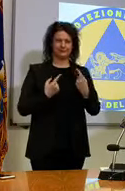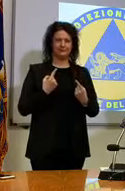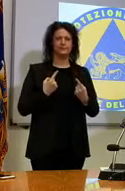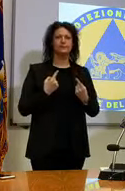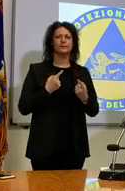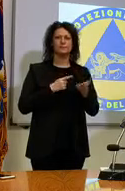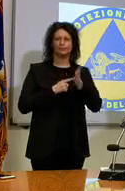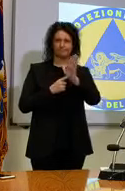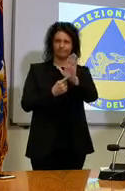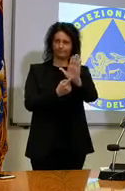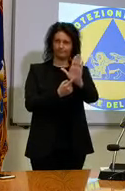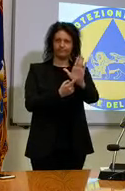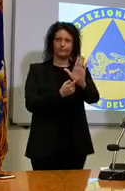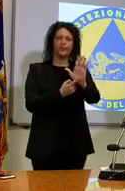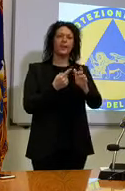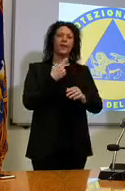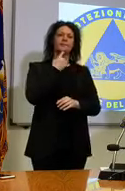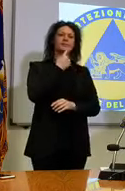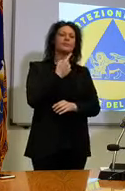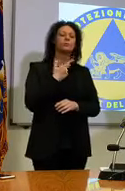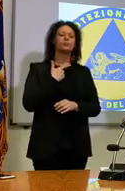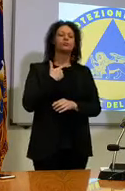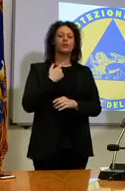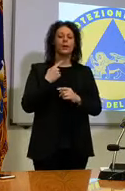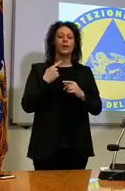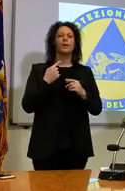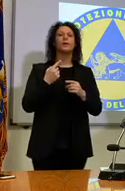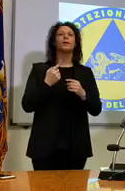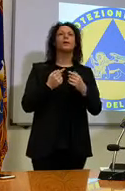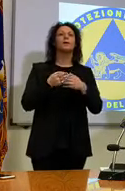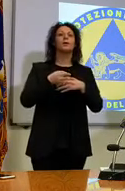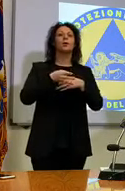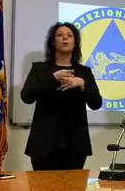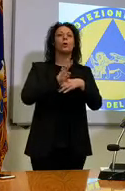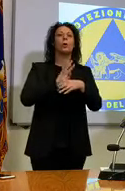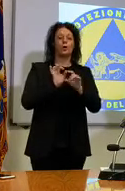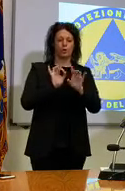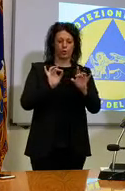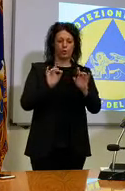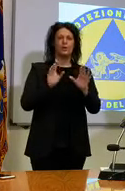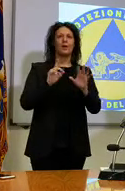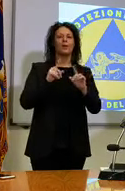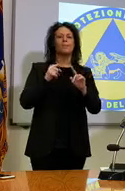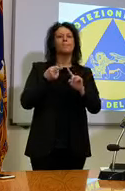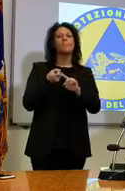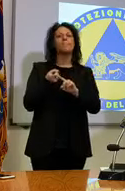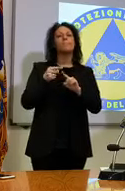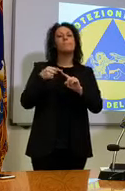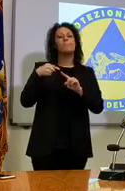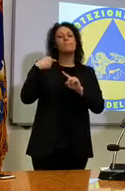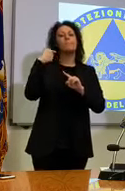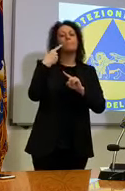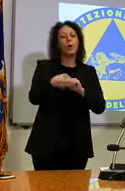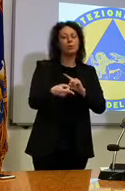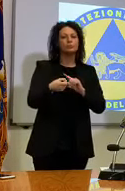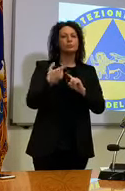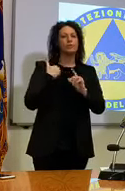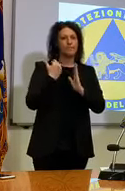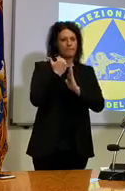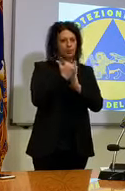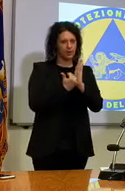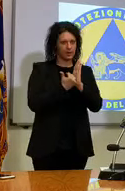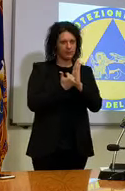insomma un post piano, è ancora embrionale, a che punto è? No,